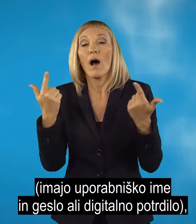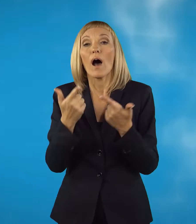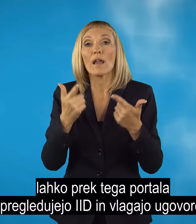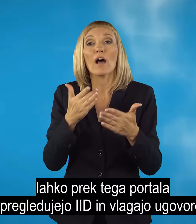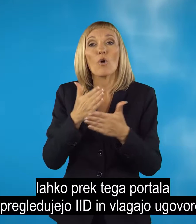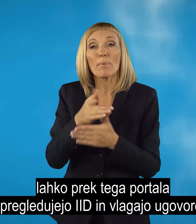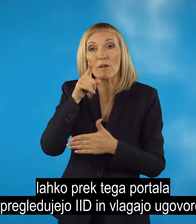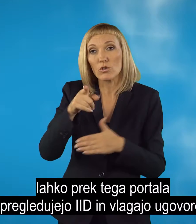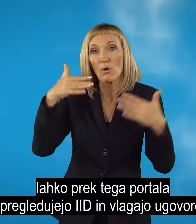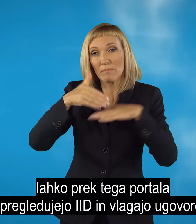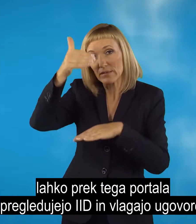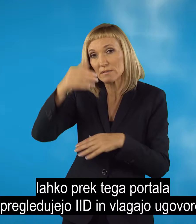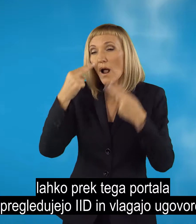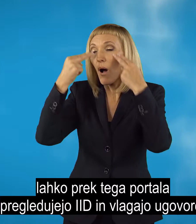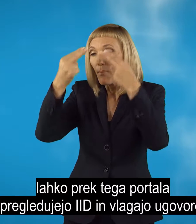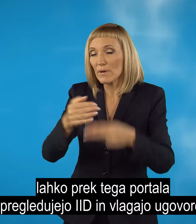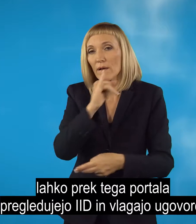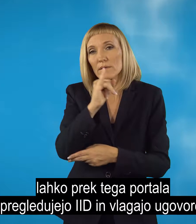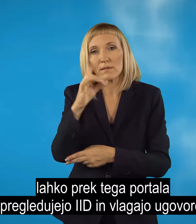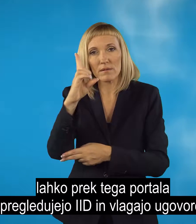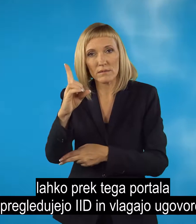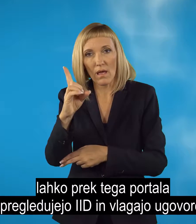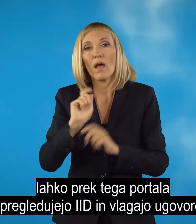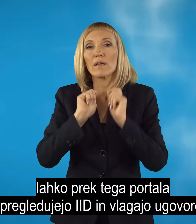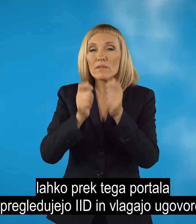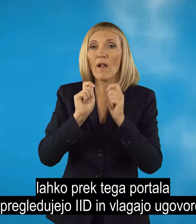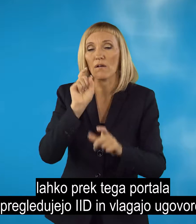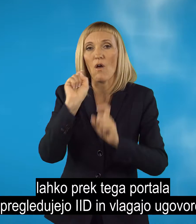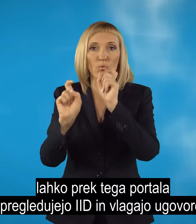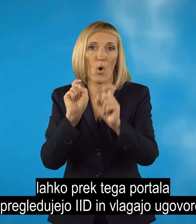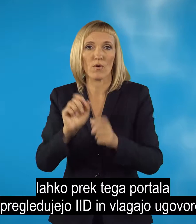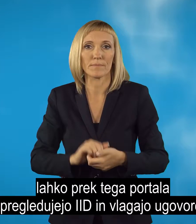lahko prek tega portala pregledujejo IID in vlagajo ugovore.